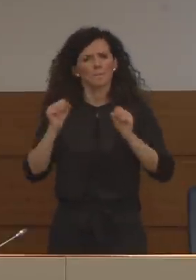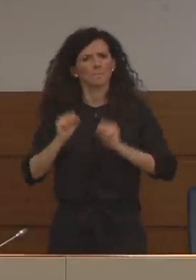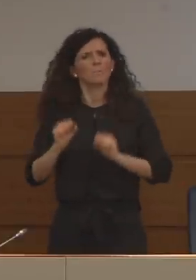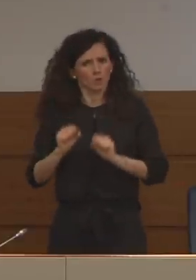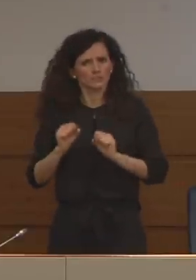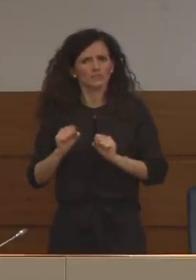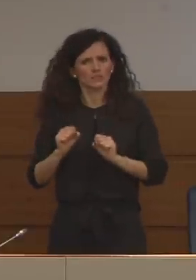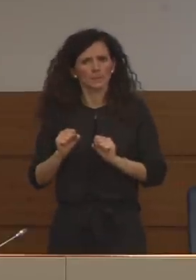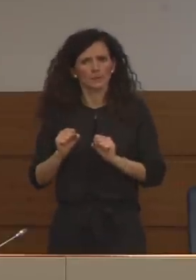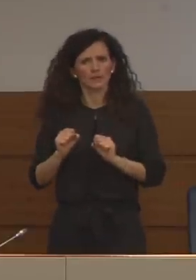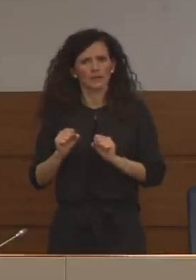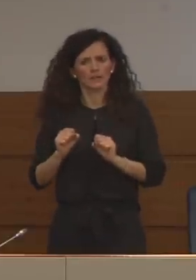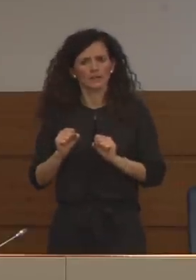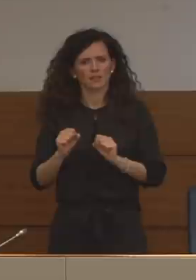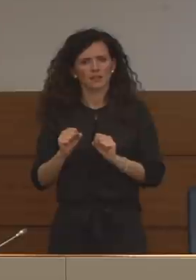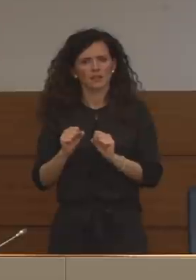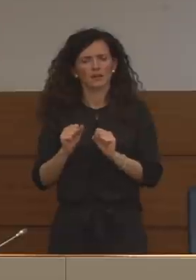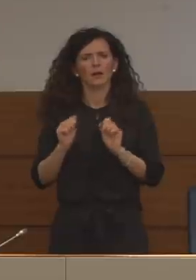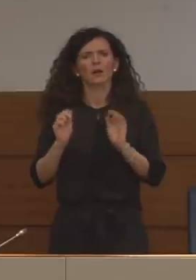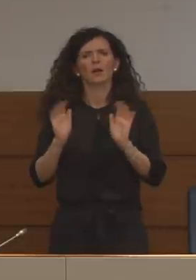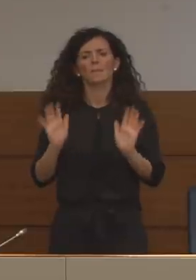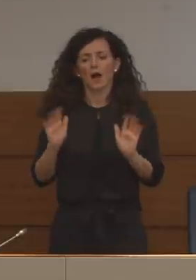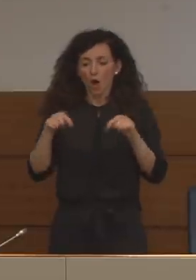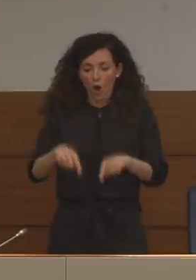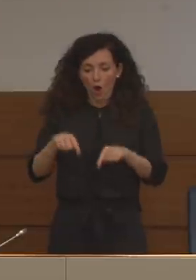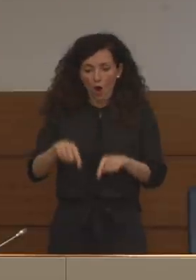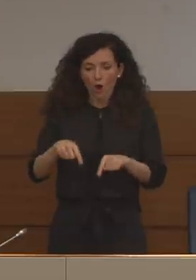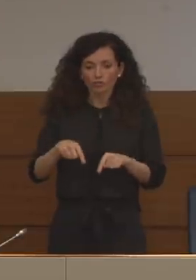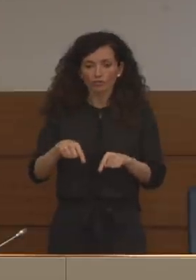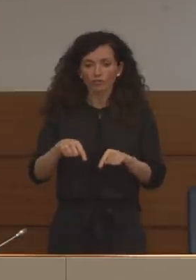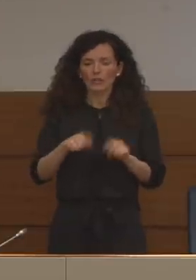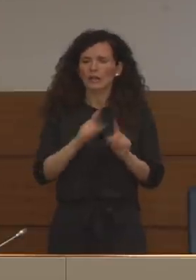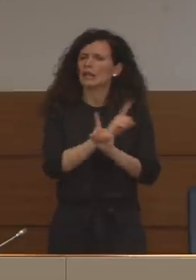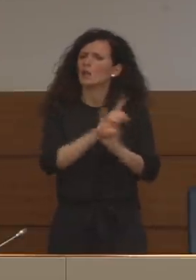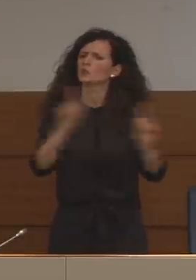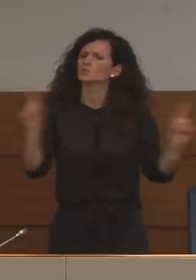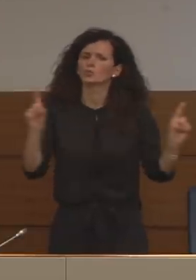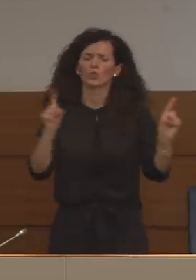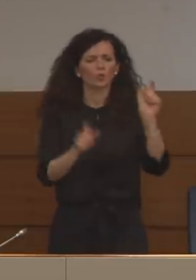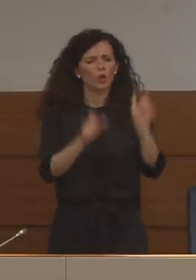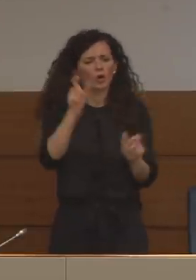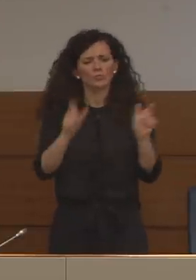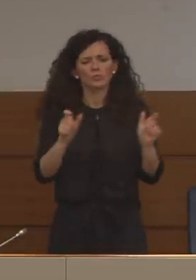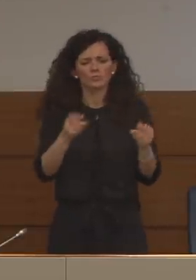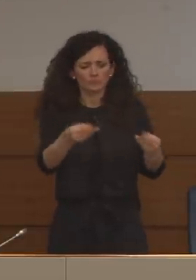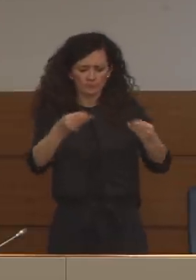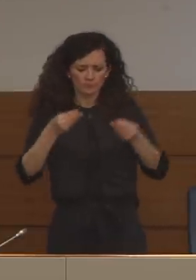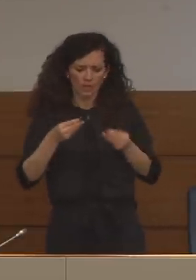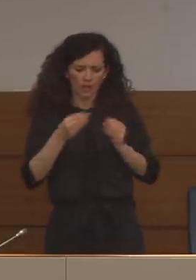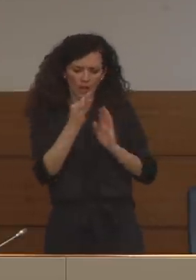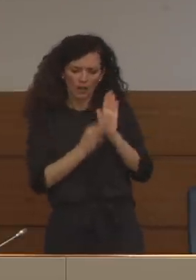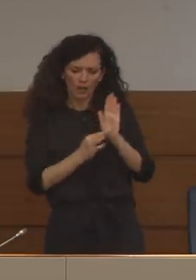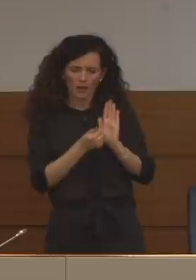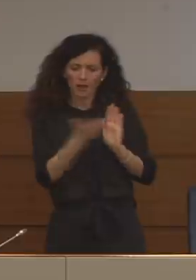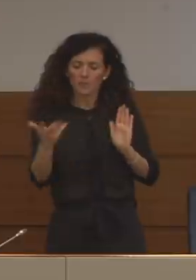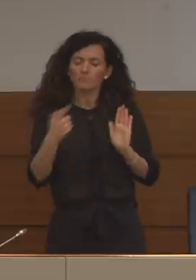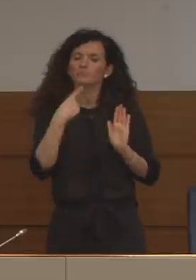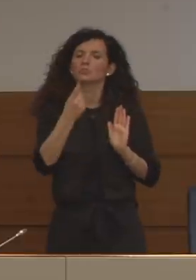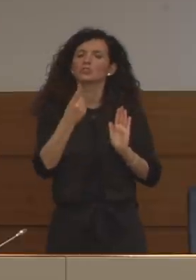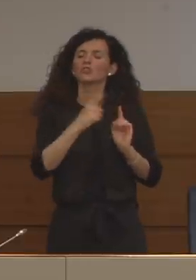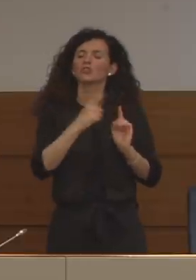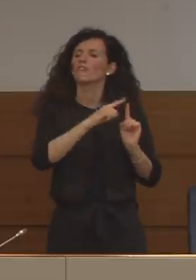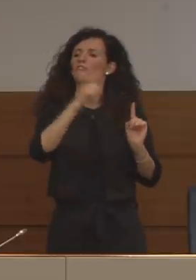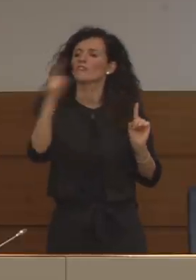nessuno ha oggi dei dati inconfutabili per poter dire fino a quando è